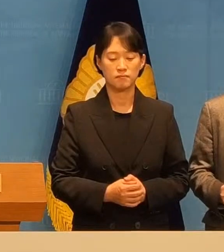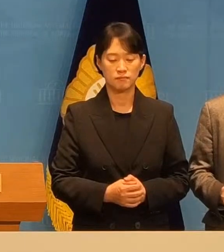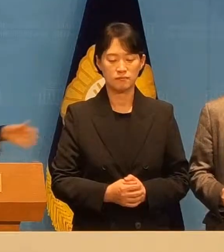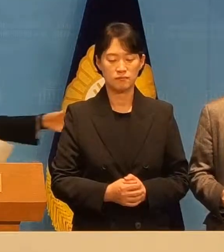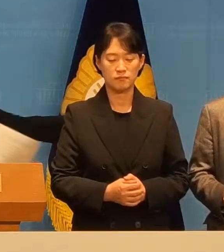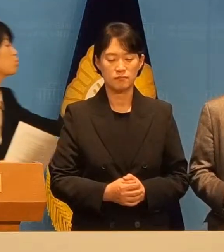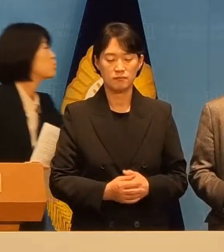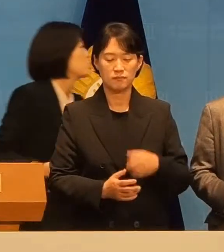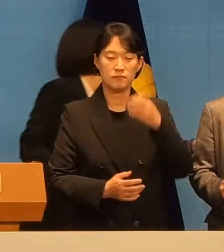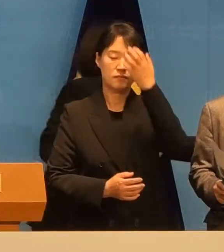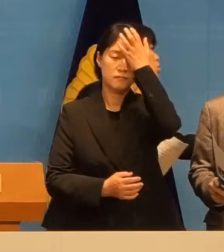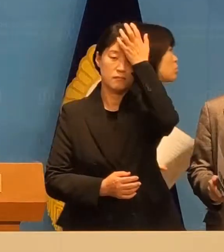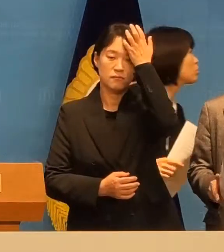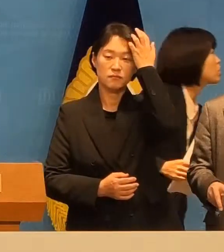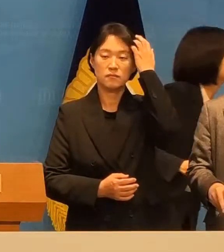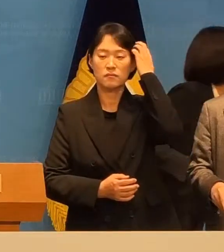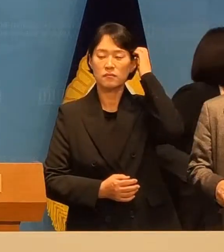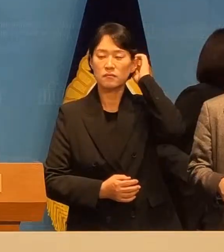이쪽으로 조금